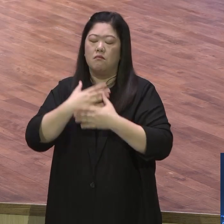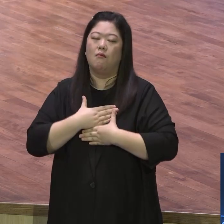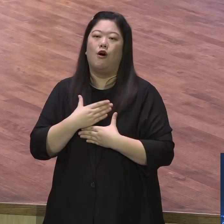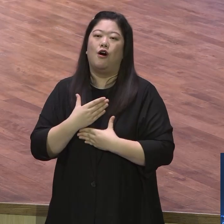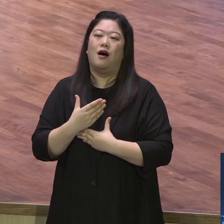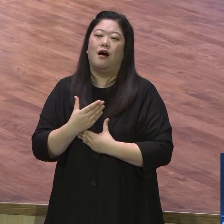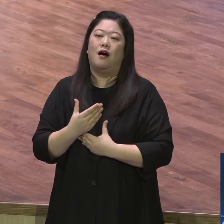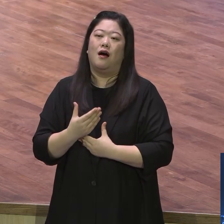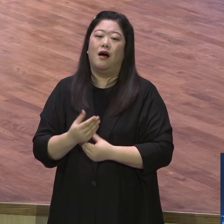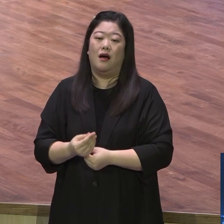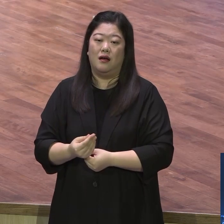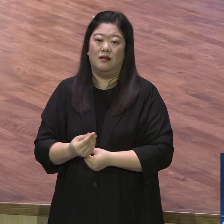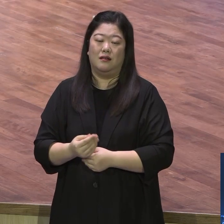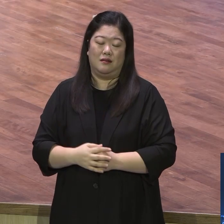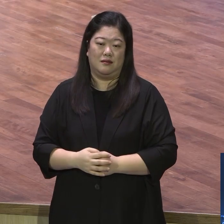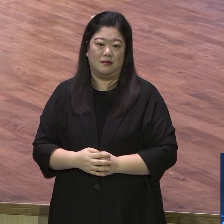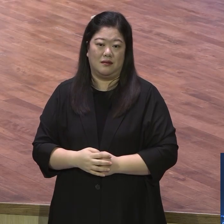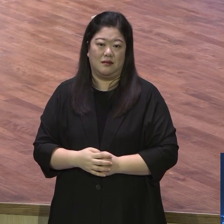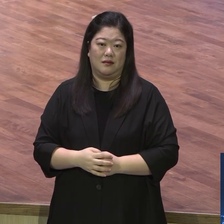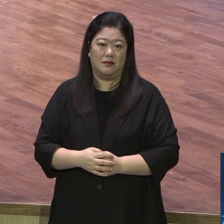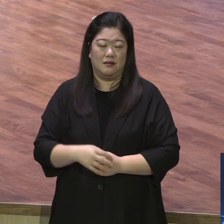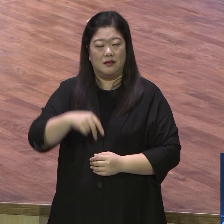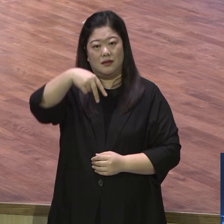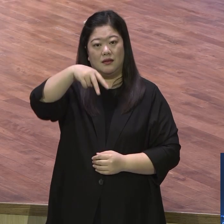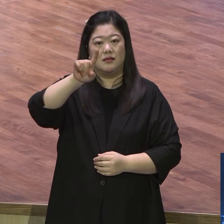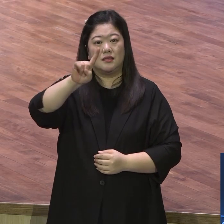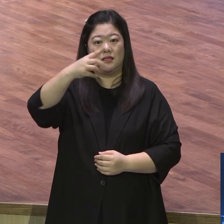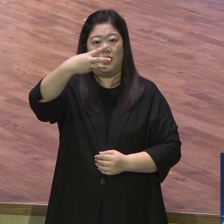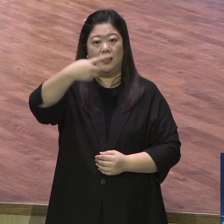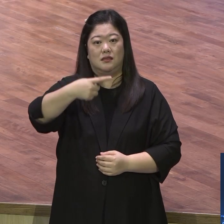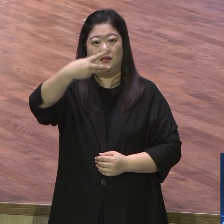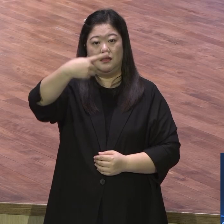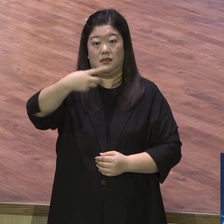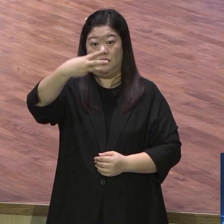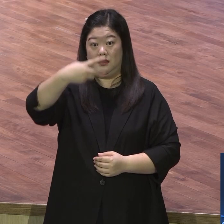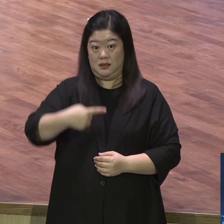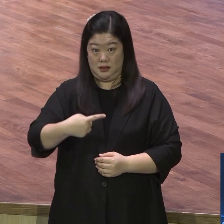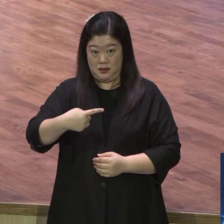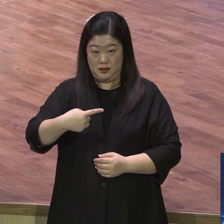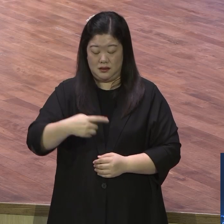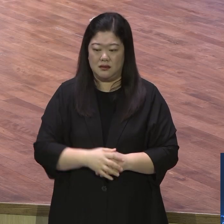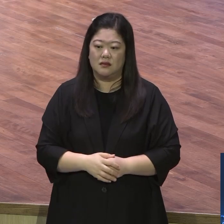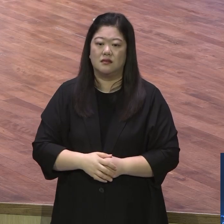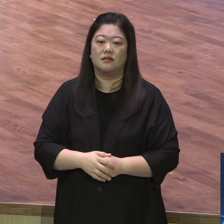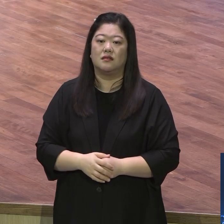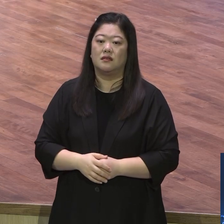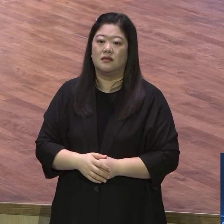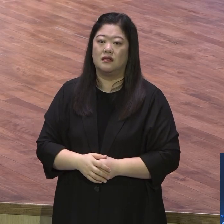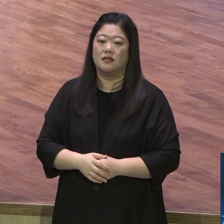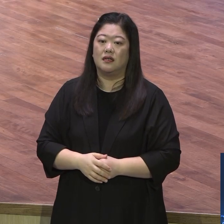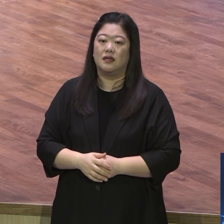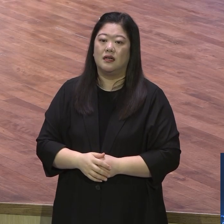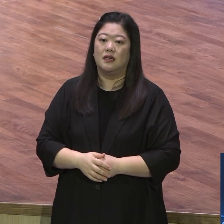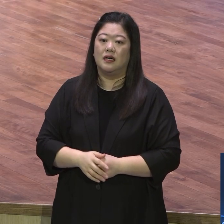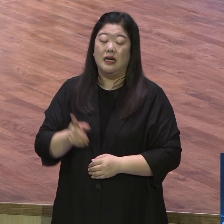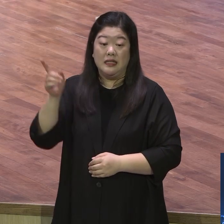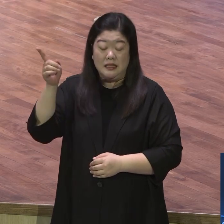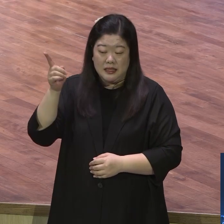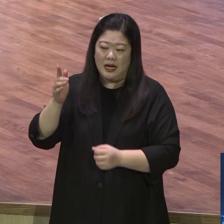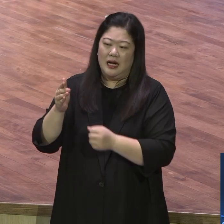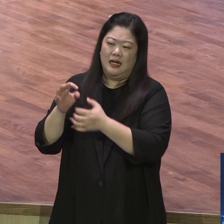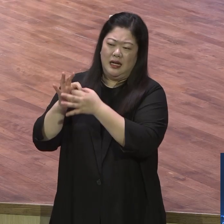그렇습니다 사르테라는 지성인으로서 온갖 뉴스에 총화가 되었고 영혼을 위해서